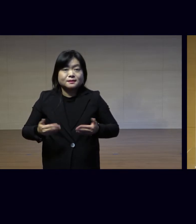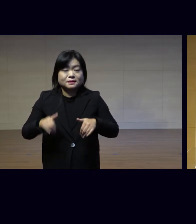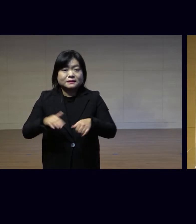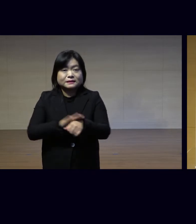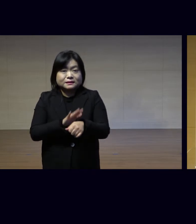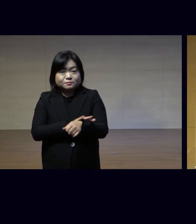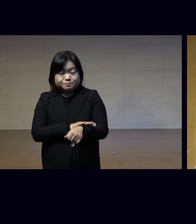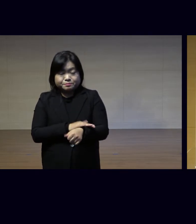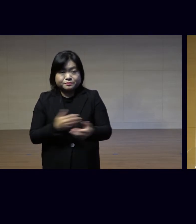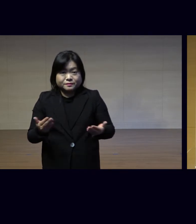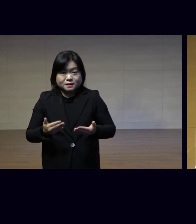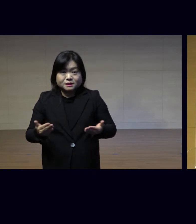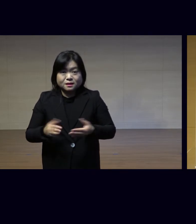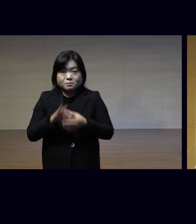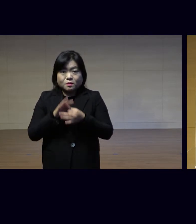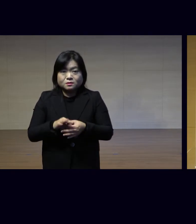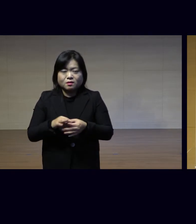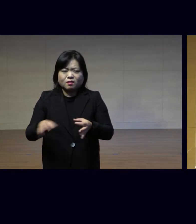실습을 하면서